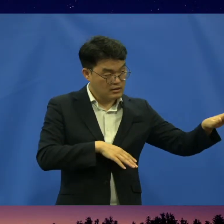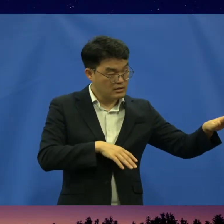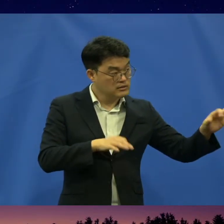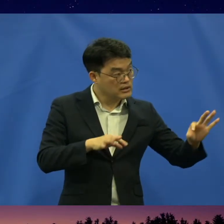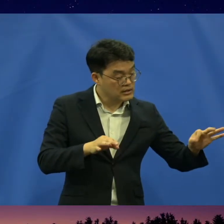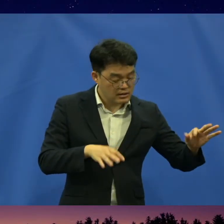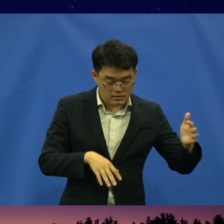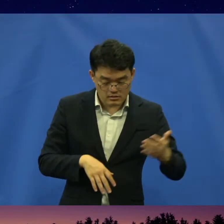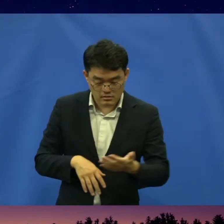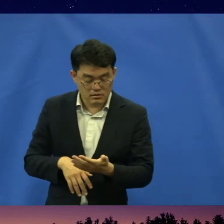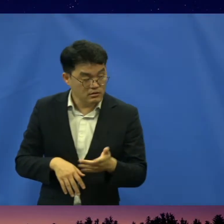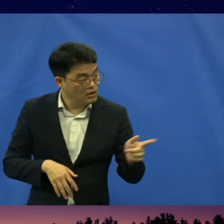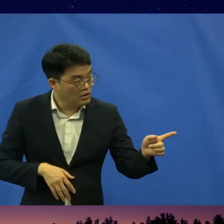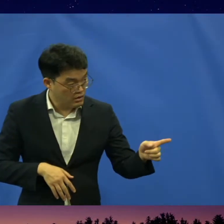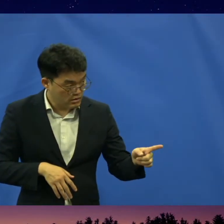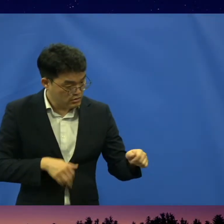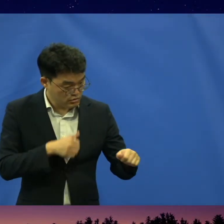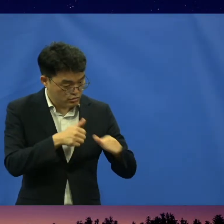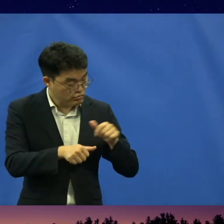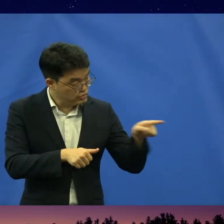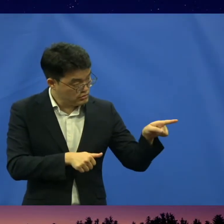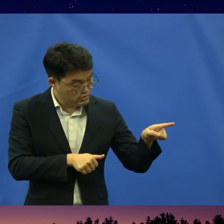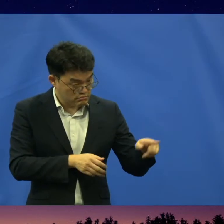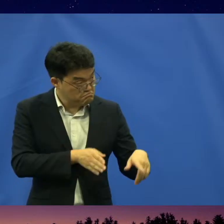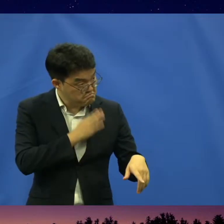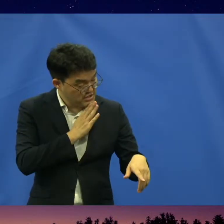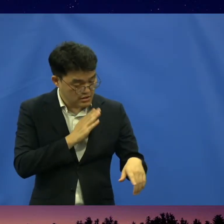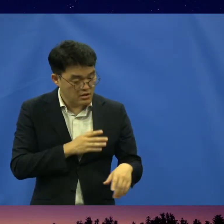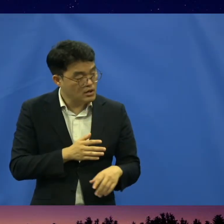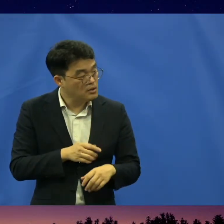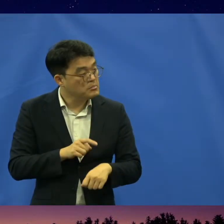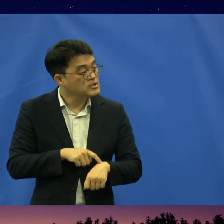언제 정확하게 좀 얘기하라고 그래요.